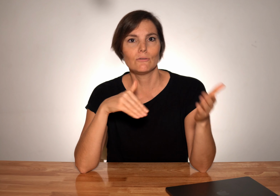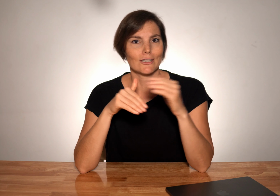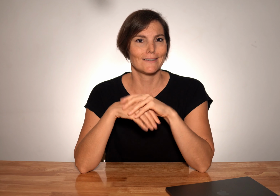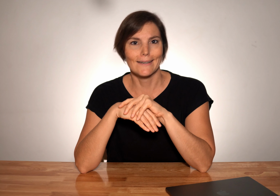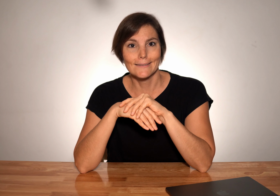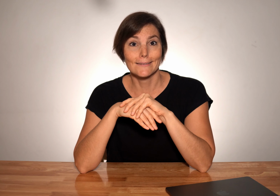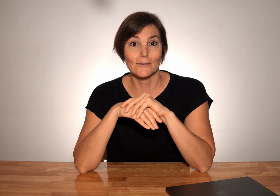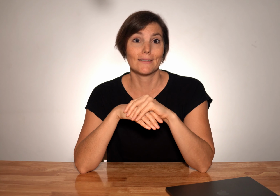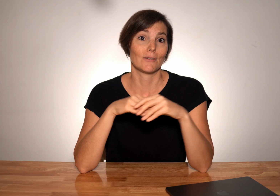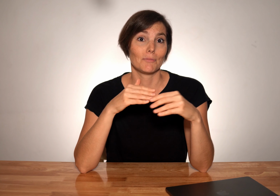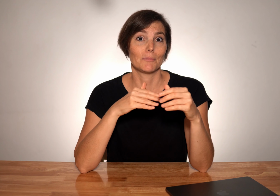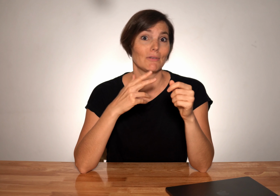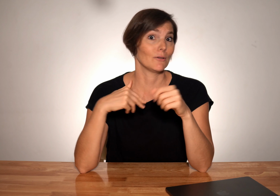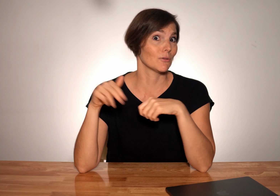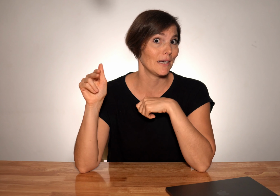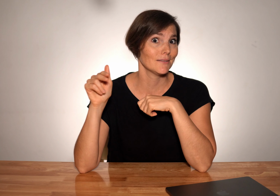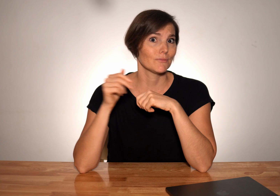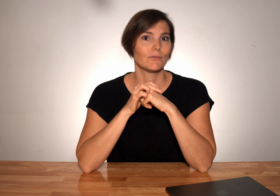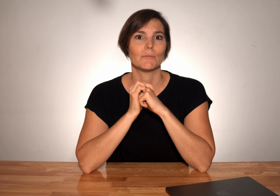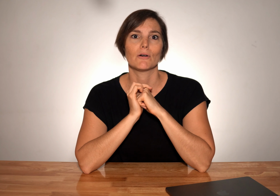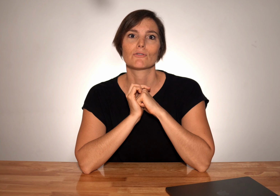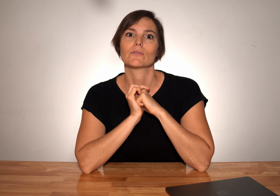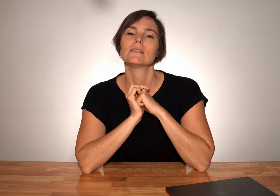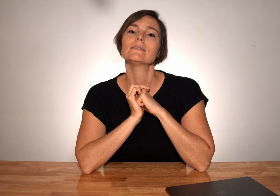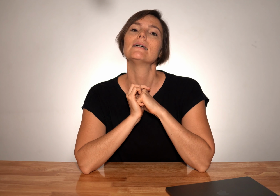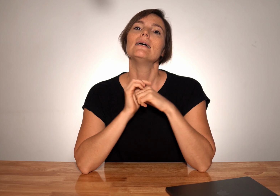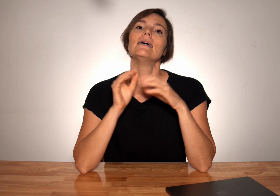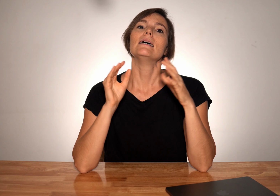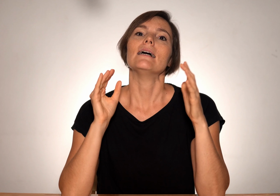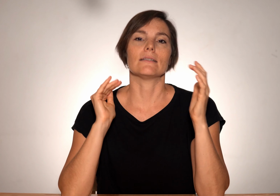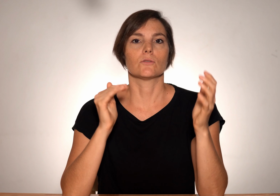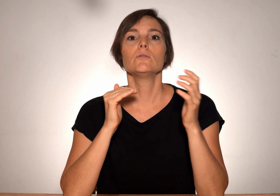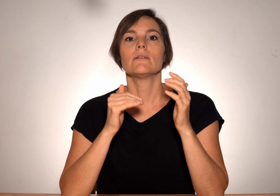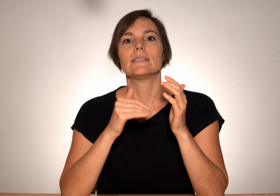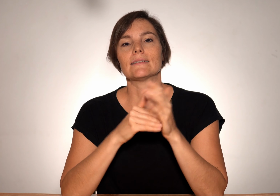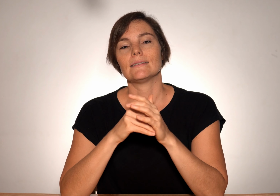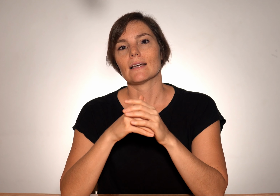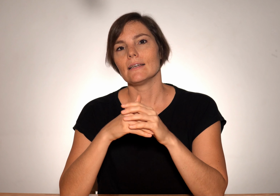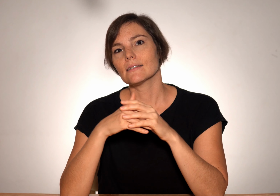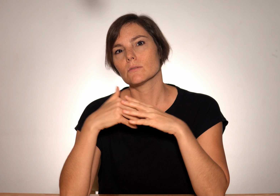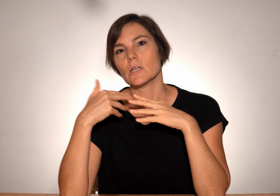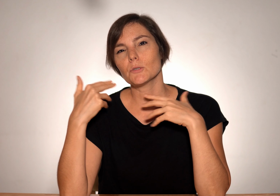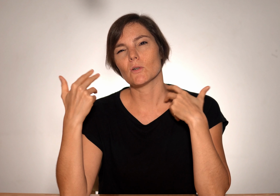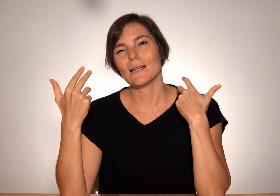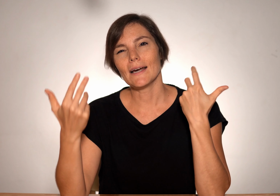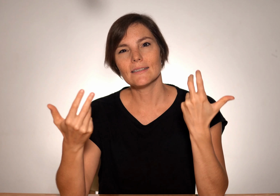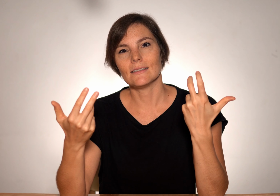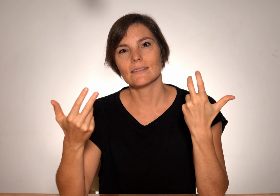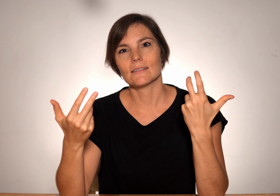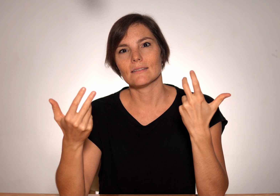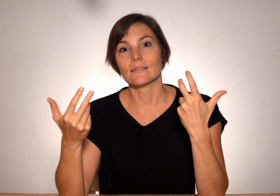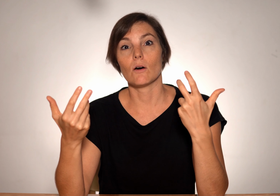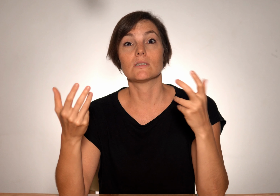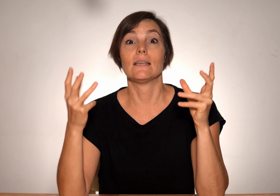Tiefstand erreicht ist, sondern das weiß man immer, wenn er vorbei ist und wir wieder im Aufschwung sind. Also nur, weil wir da sind, heißt das zum Beispiel noch lange nicht, dass auch die